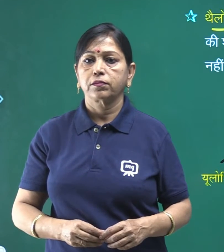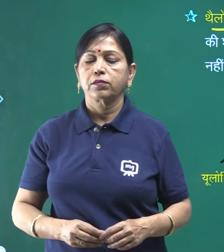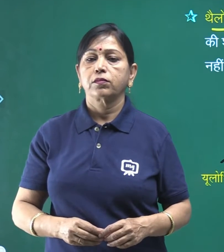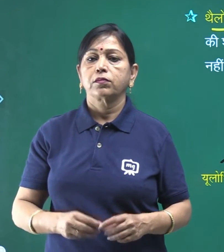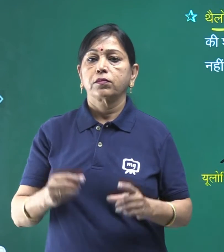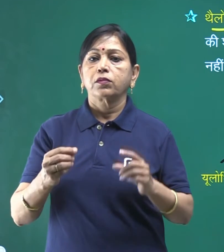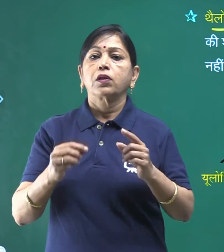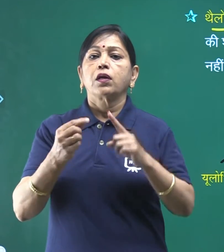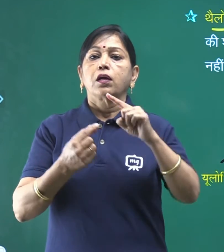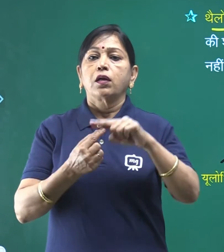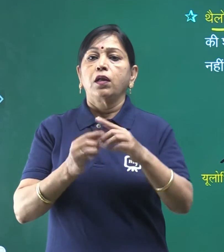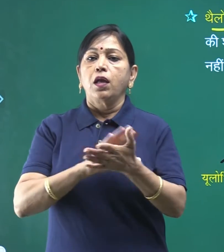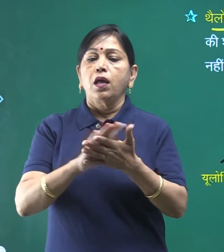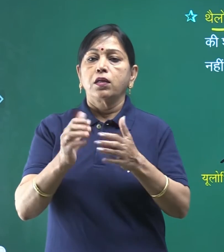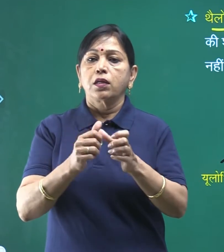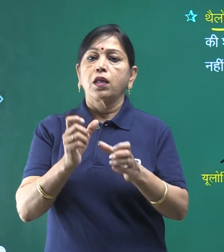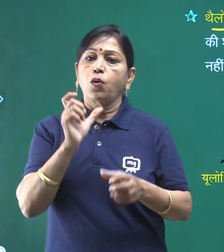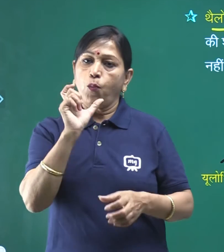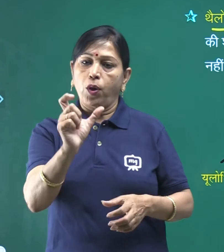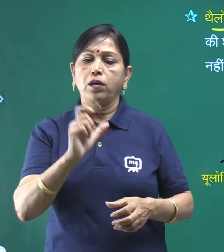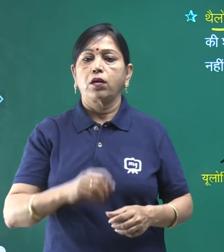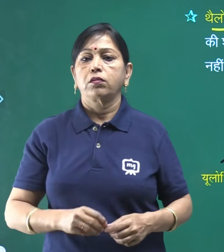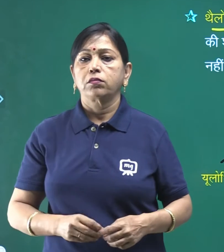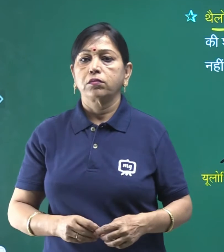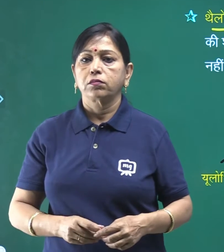थैलोफाइटा, शैवाल।